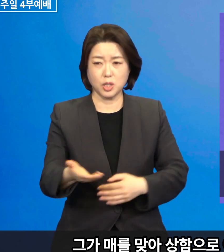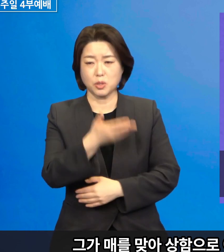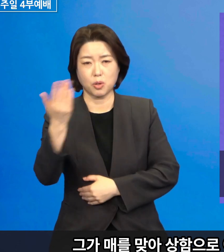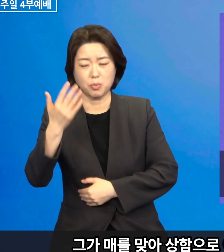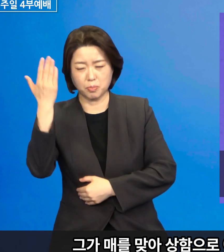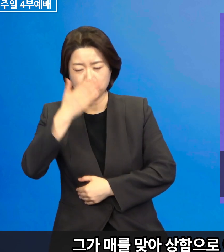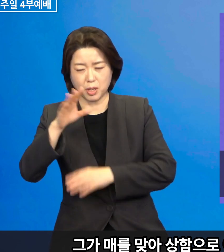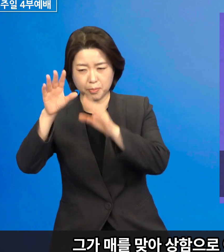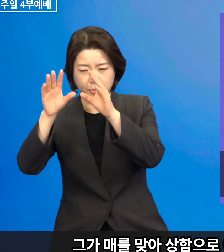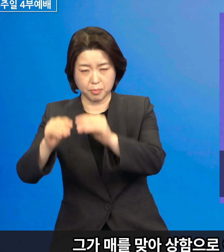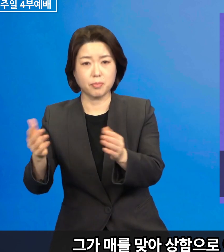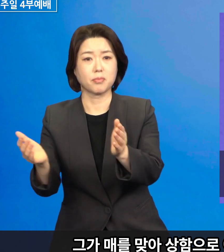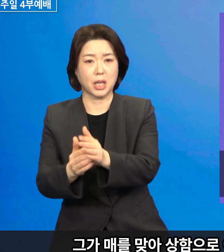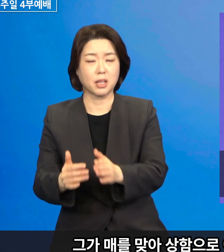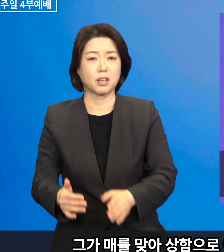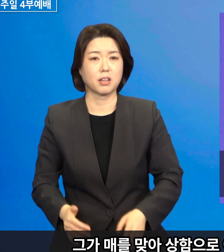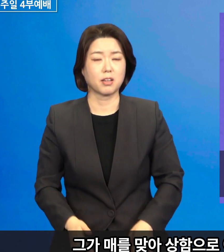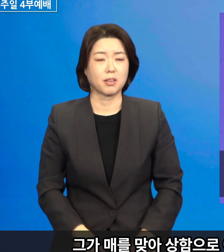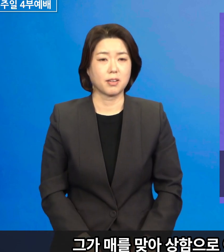얻었습니다.